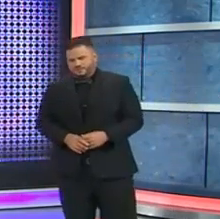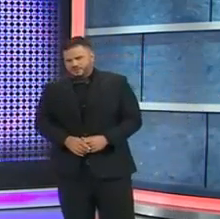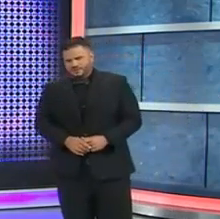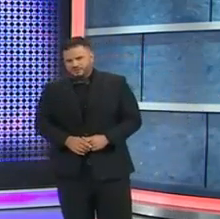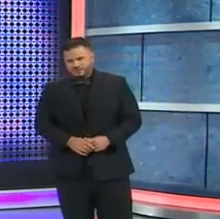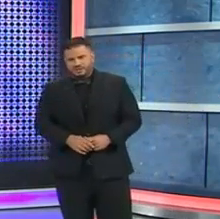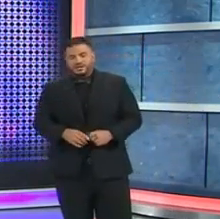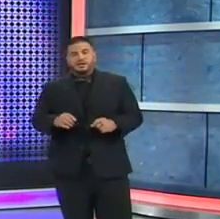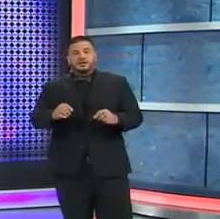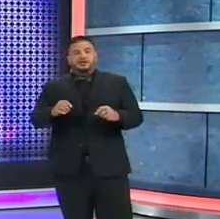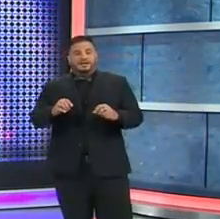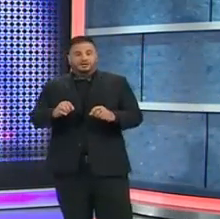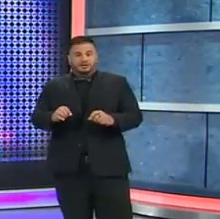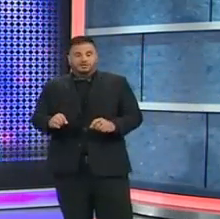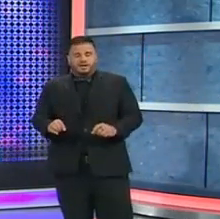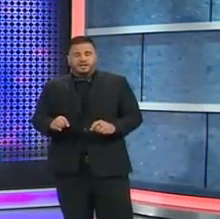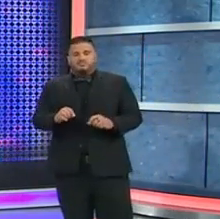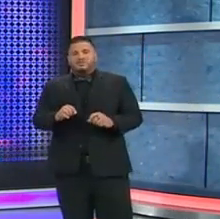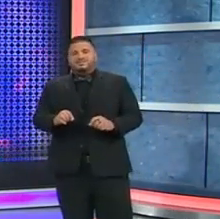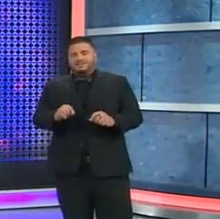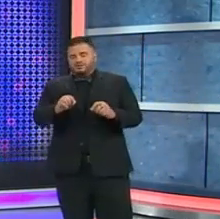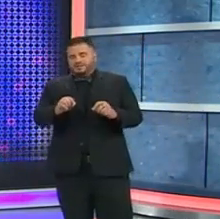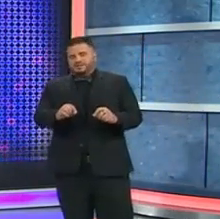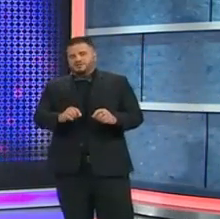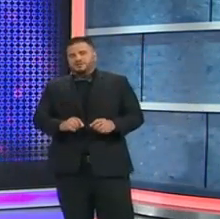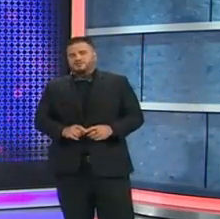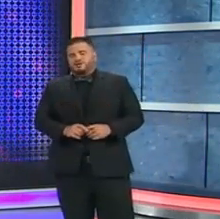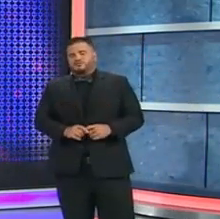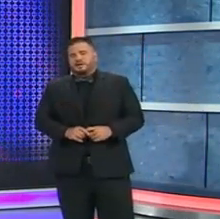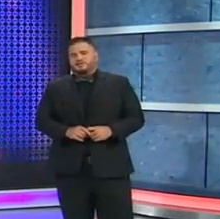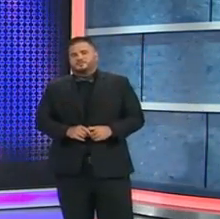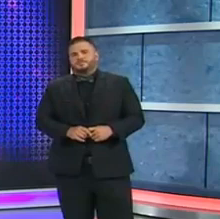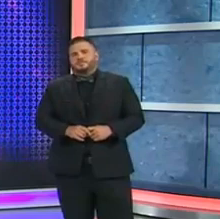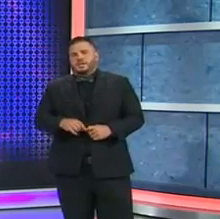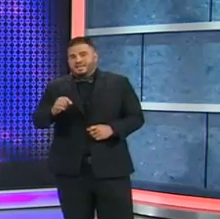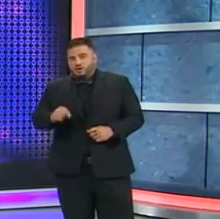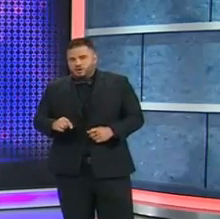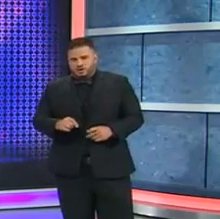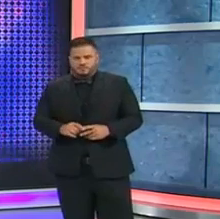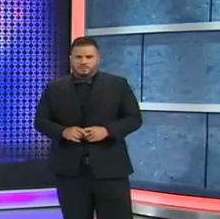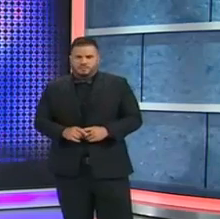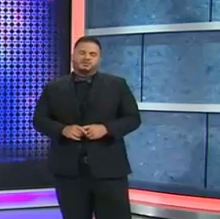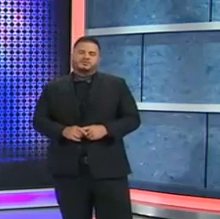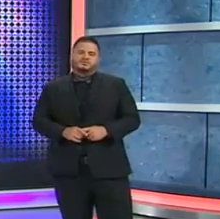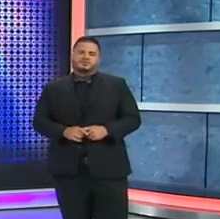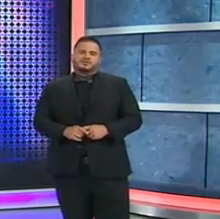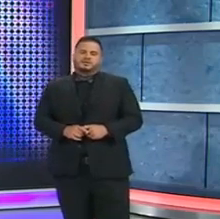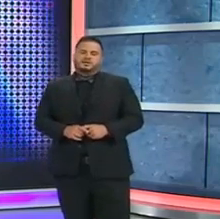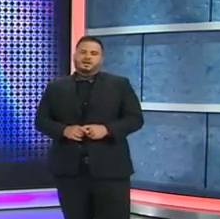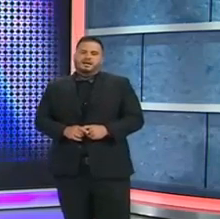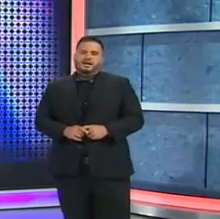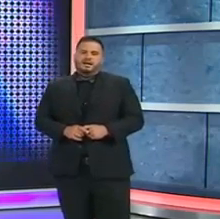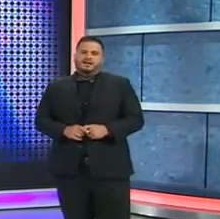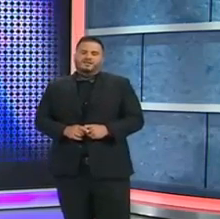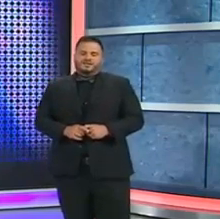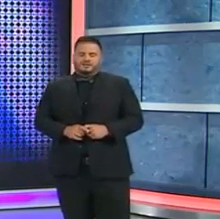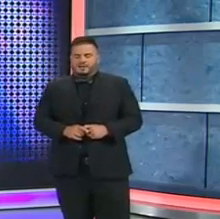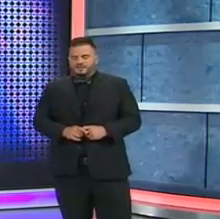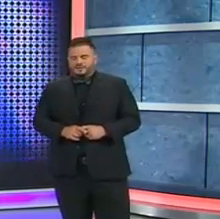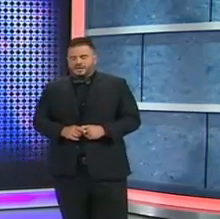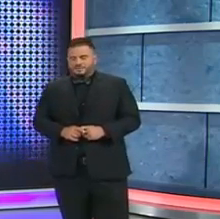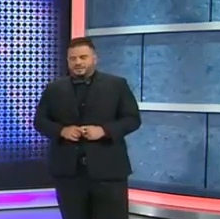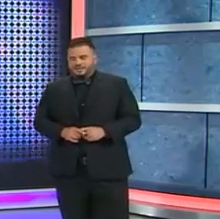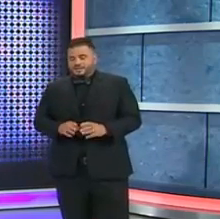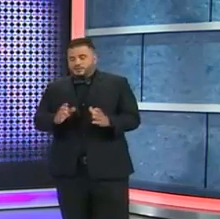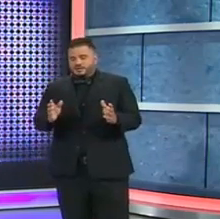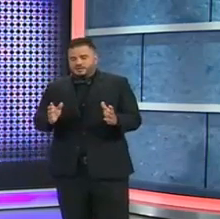que tenemos información esta noche, declaraciones juradas muy serias de una investigación que hicimos hace un año, y hoy vino a